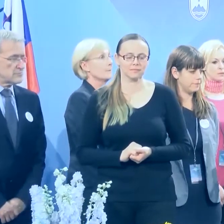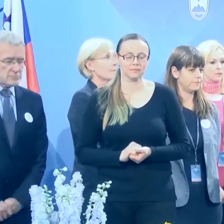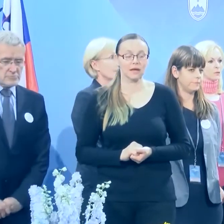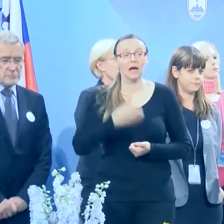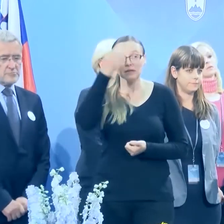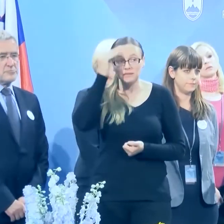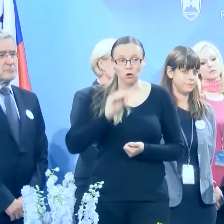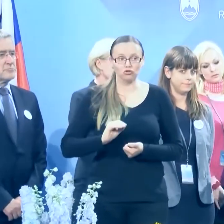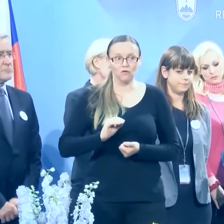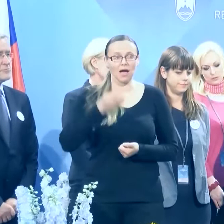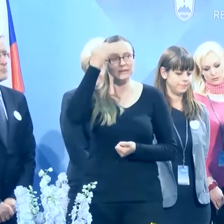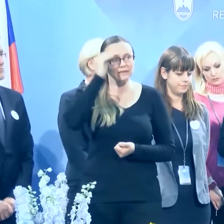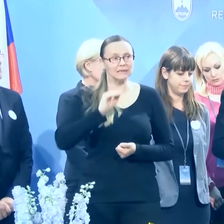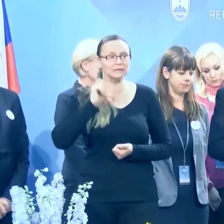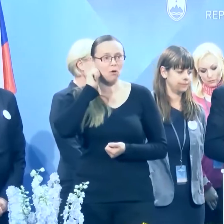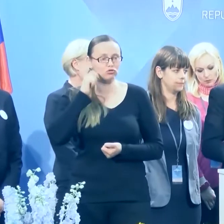Spoštovani in spoštovane,